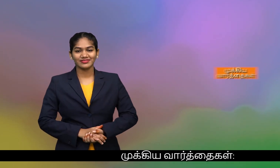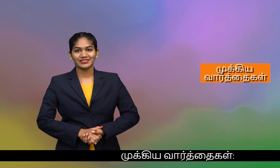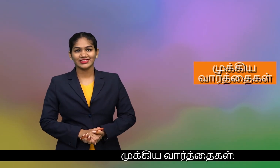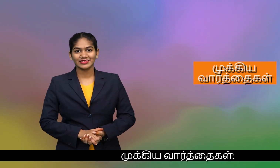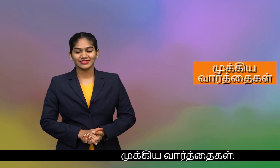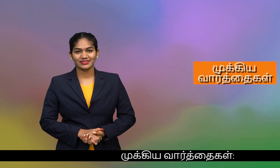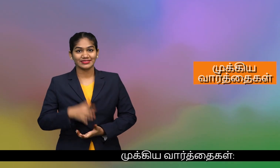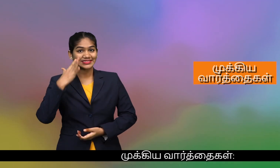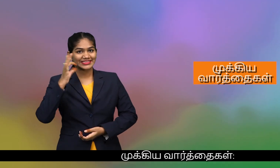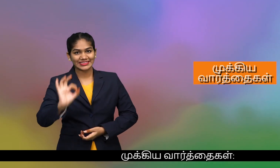முக்கிய வார்த்தைகள்: